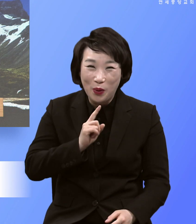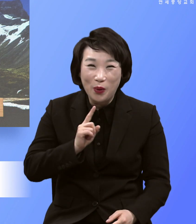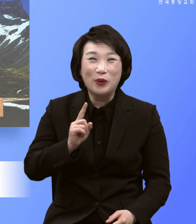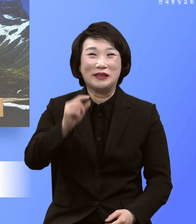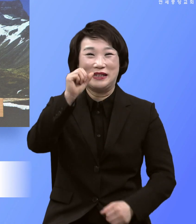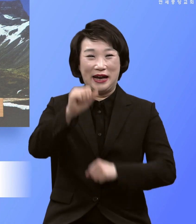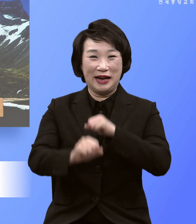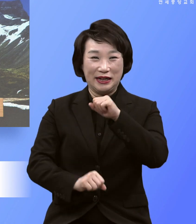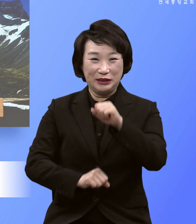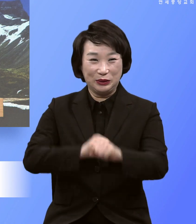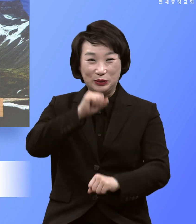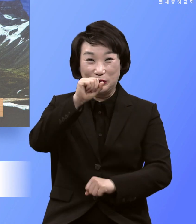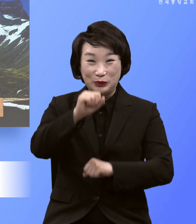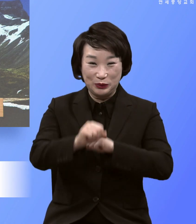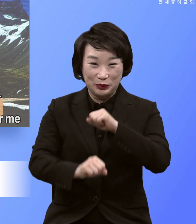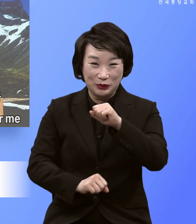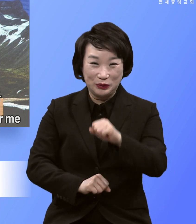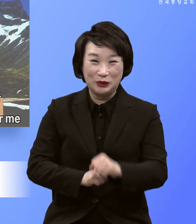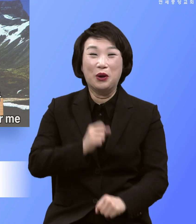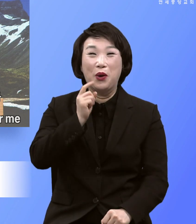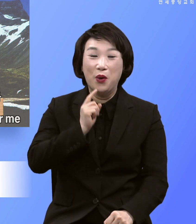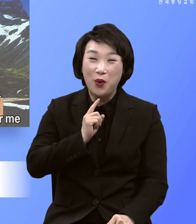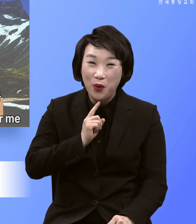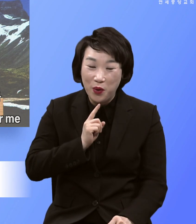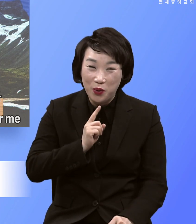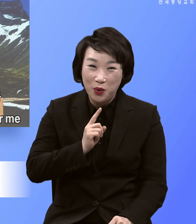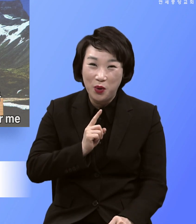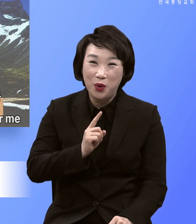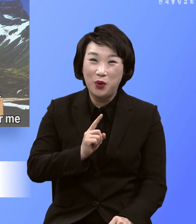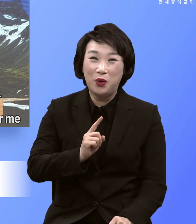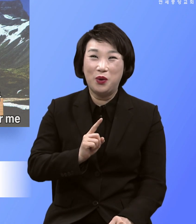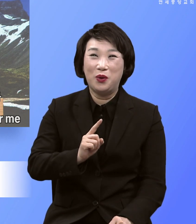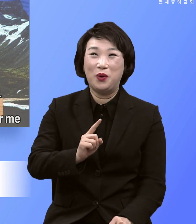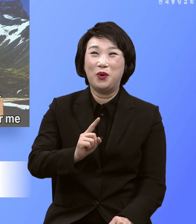오, 자유.